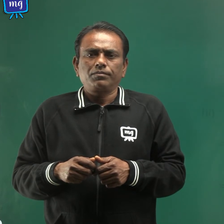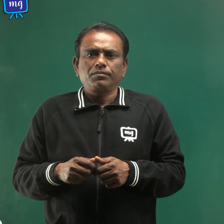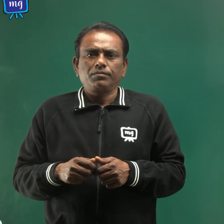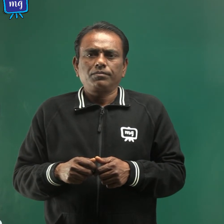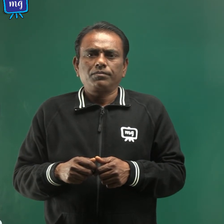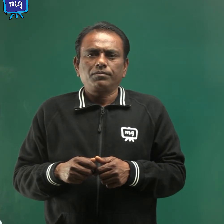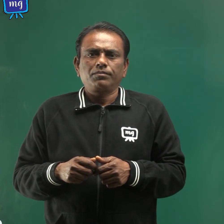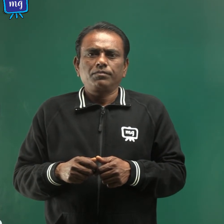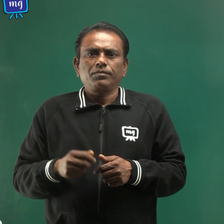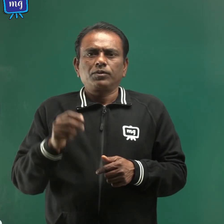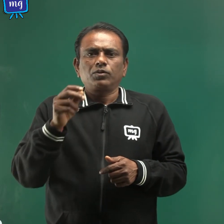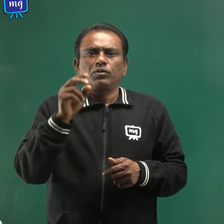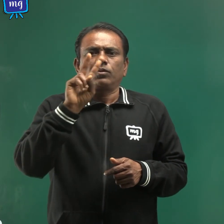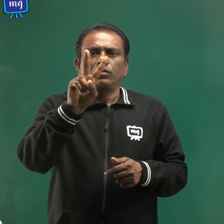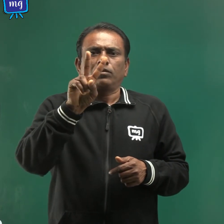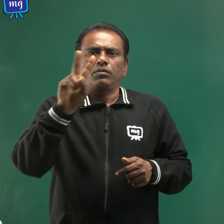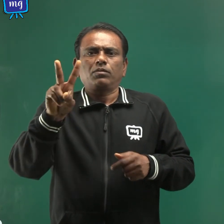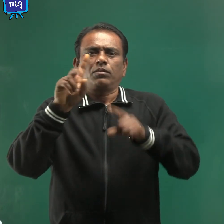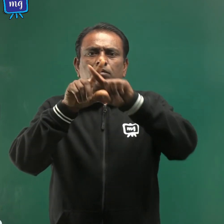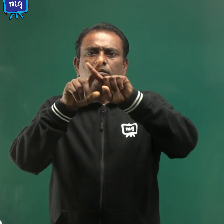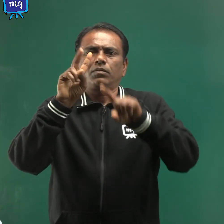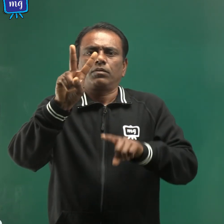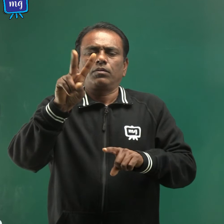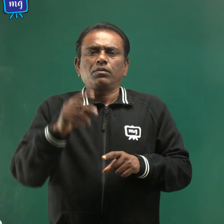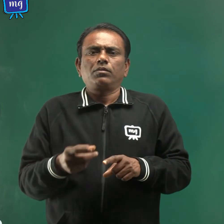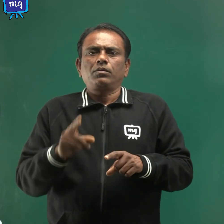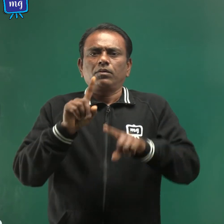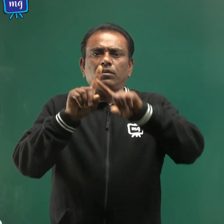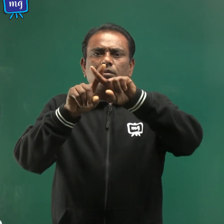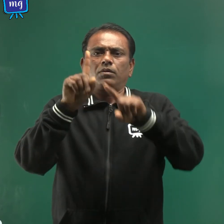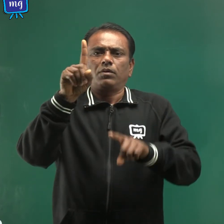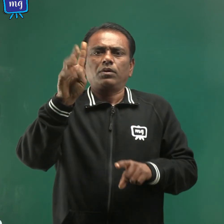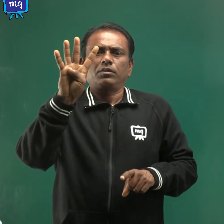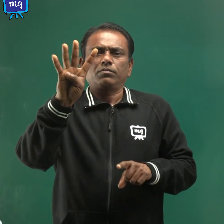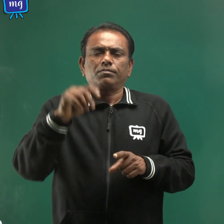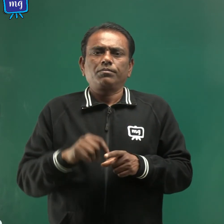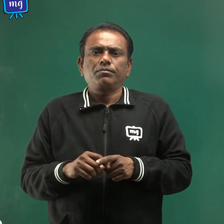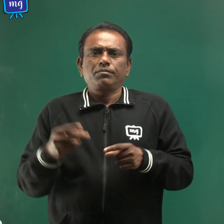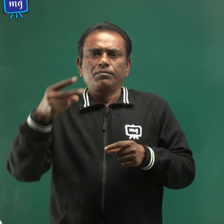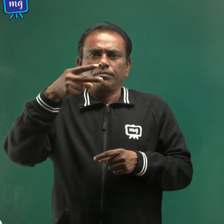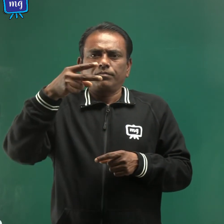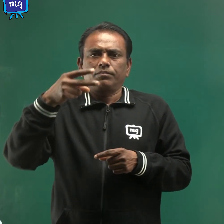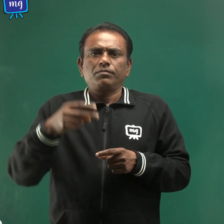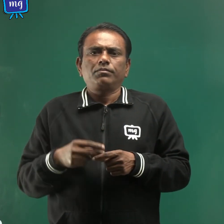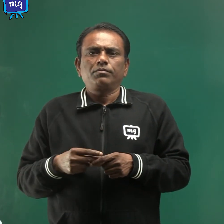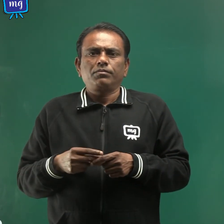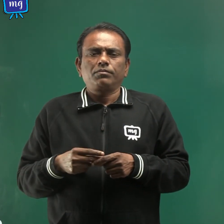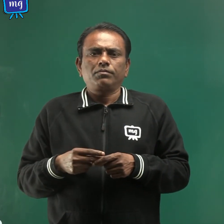हां भाई सुना दो के कोण ताला अ के बराबर